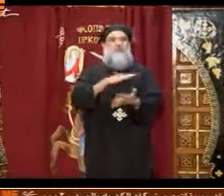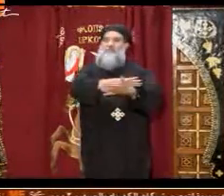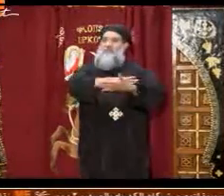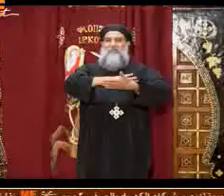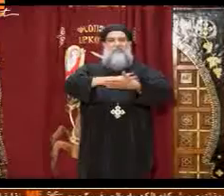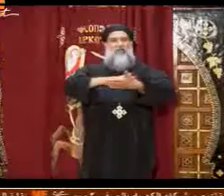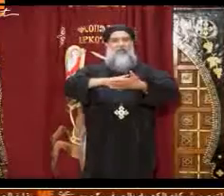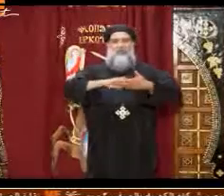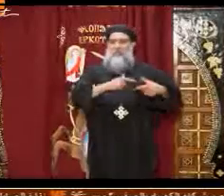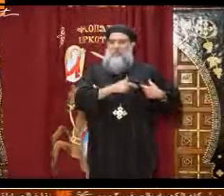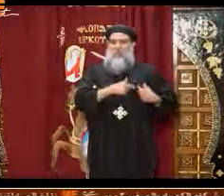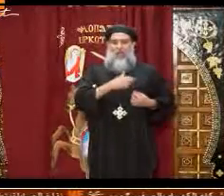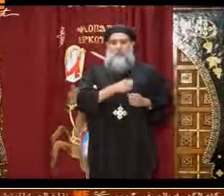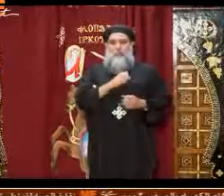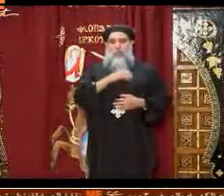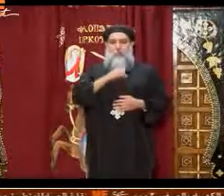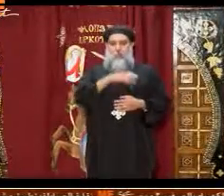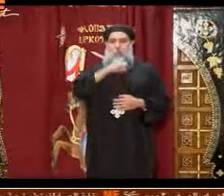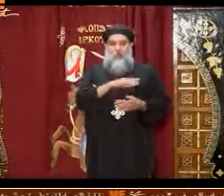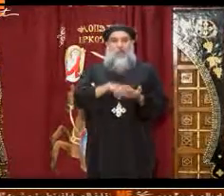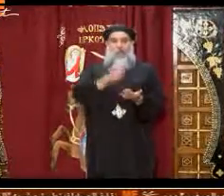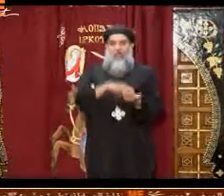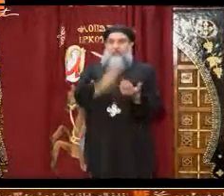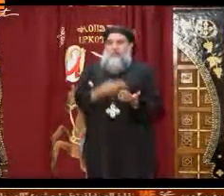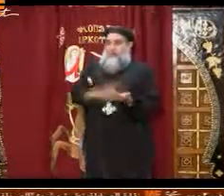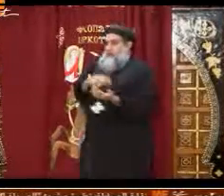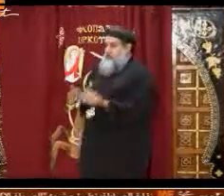مفيش سلام من جوه قلبه، بو بو بو الآن